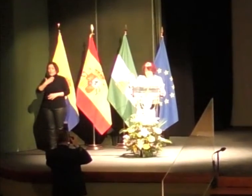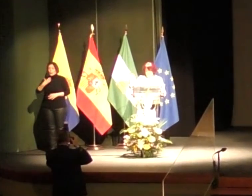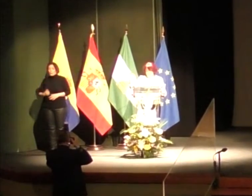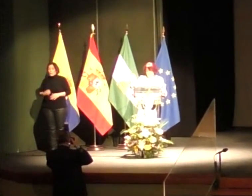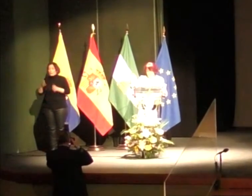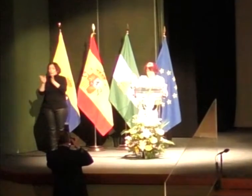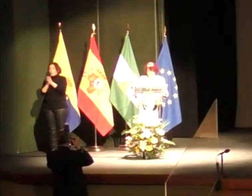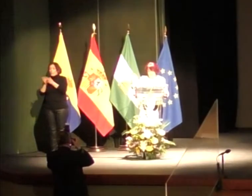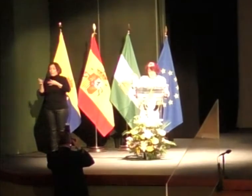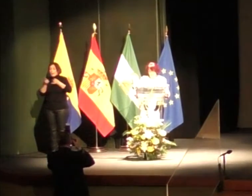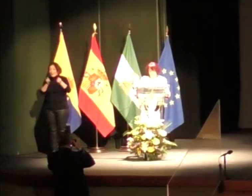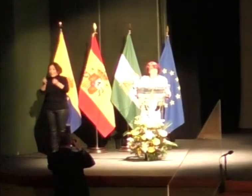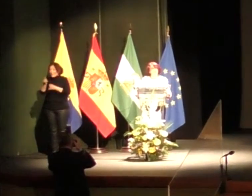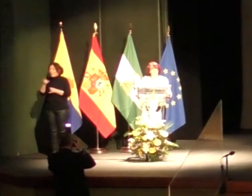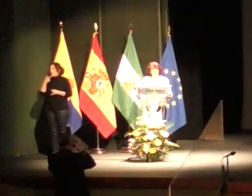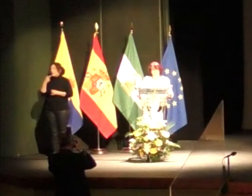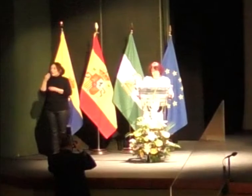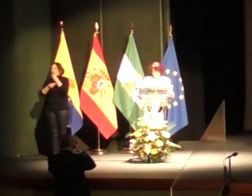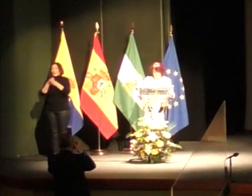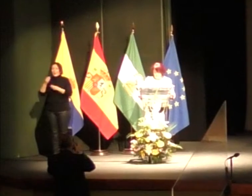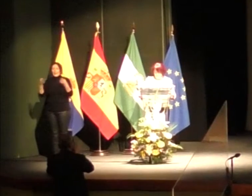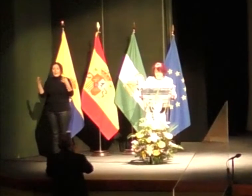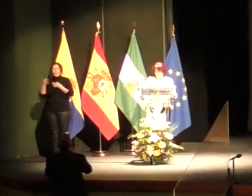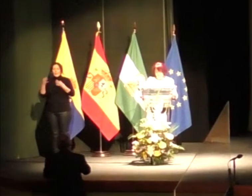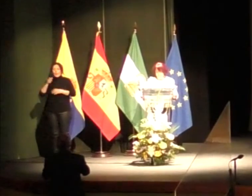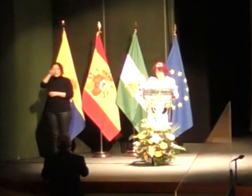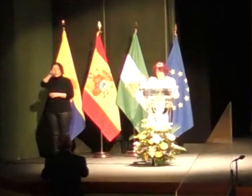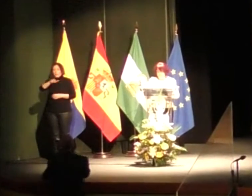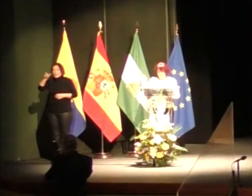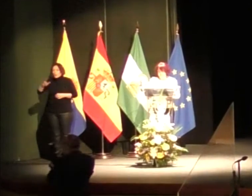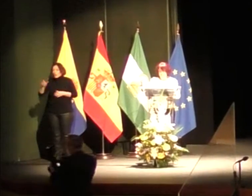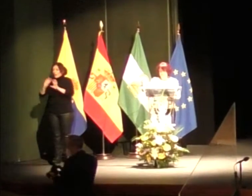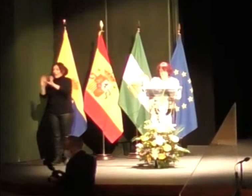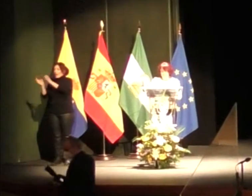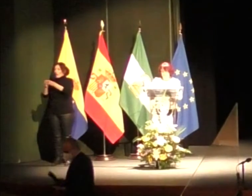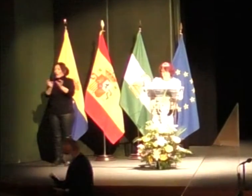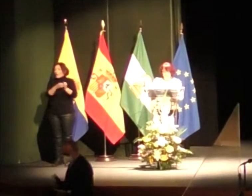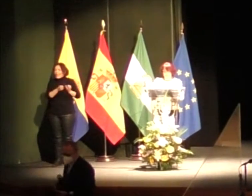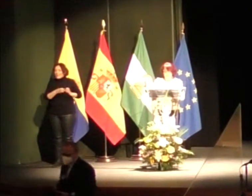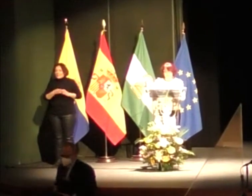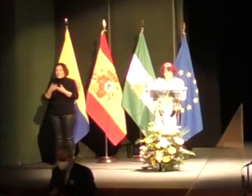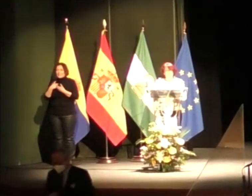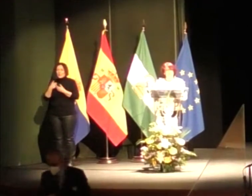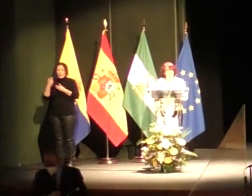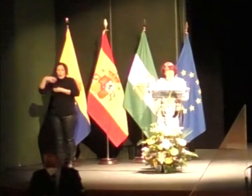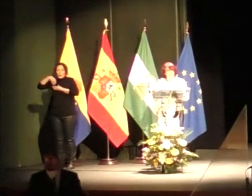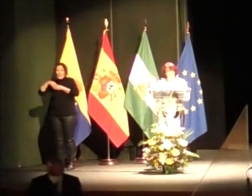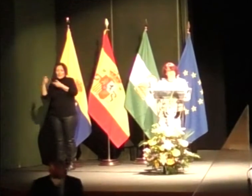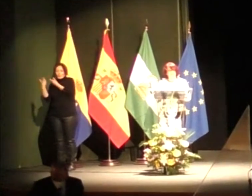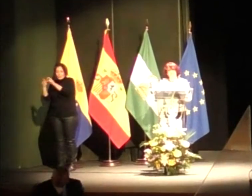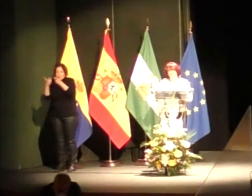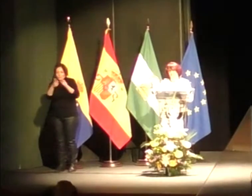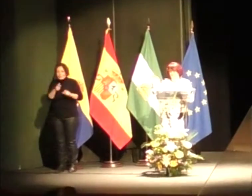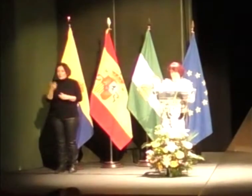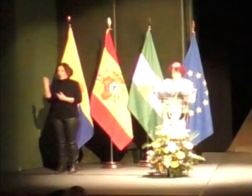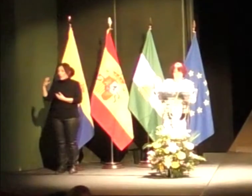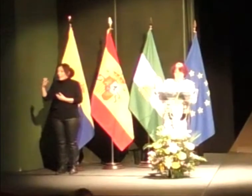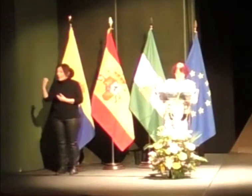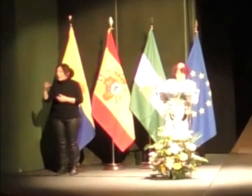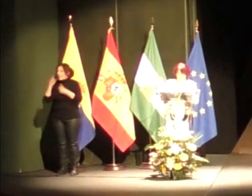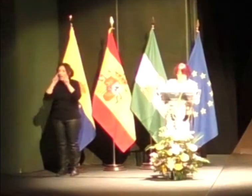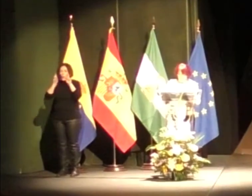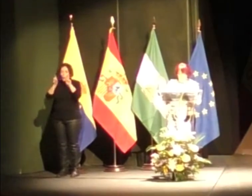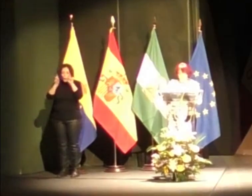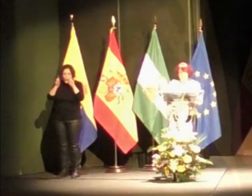Río organiza este acto para reconocer la valía de personas, de colectivos, que en distintos ámbitos de la vida, de la ciencia, de la